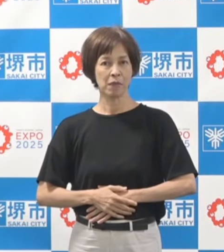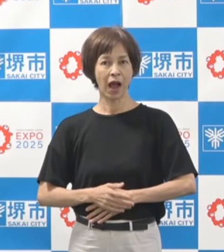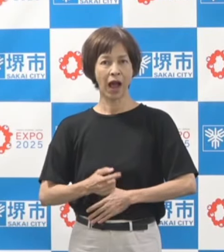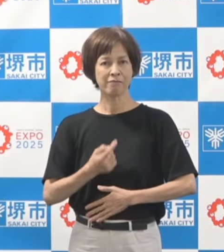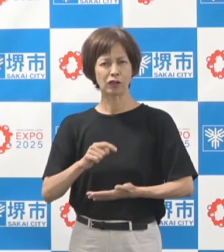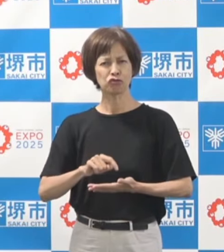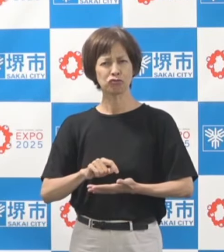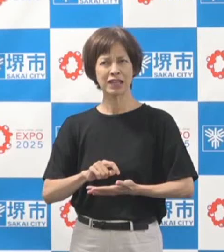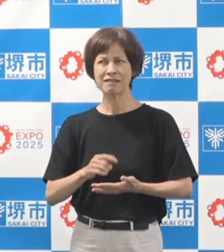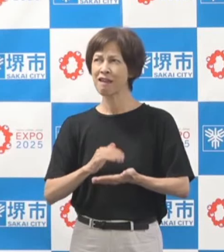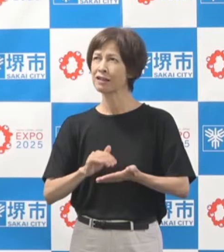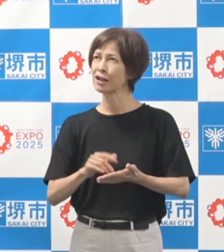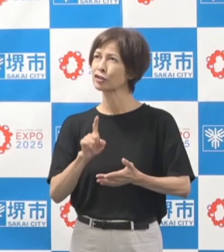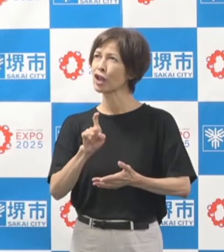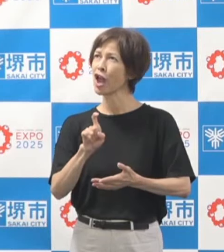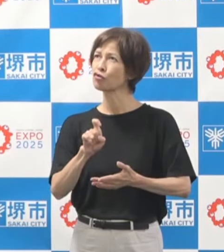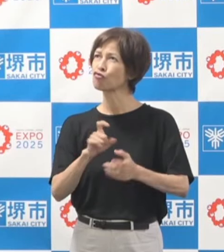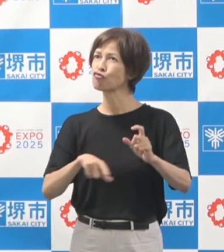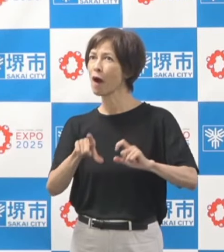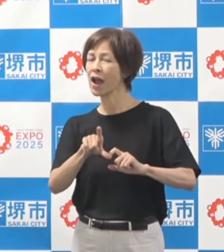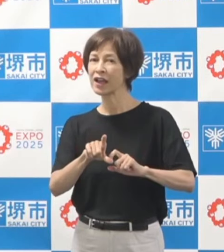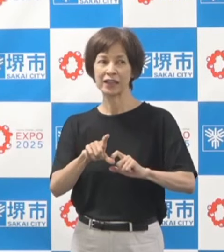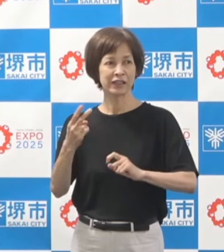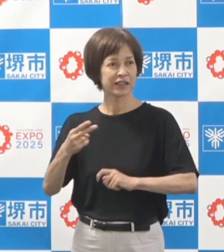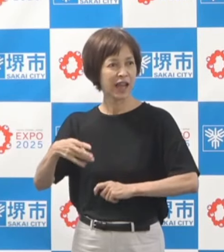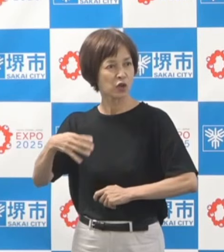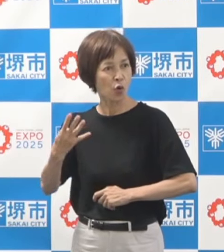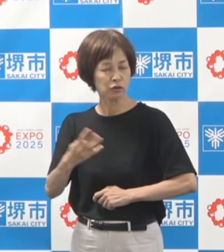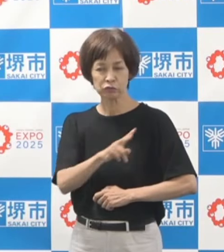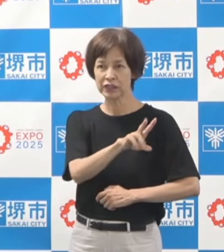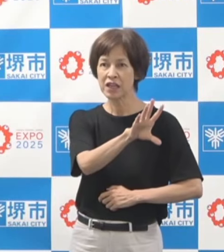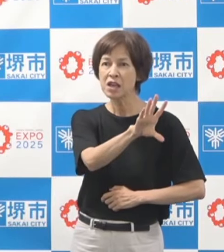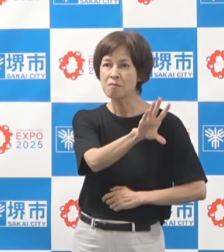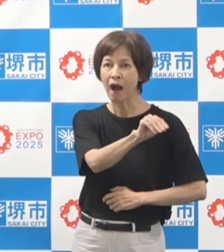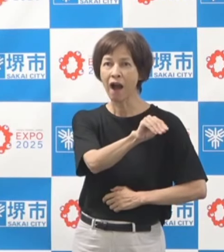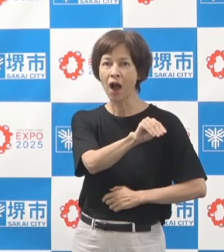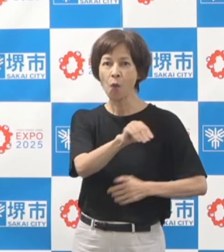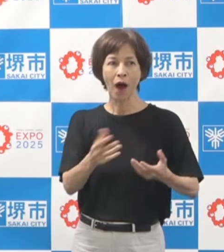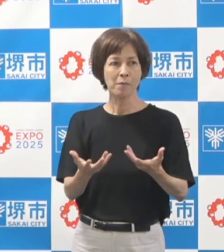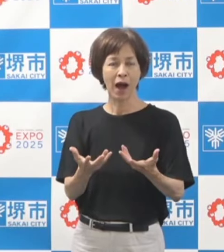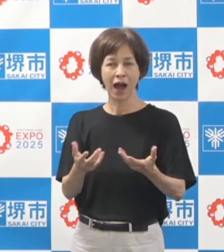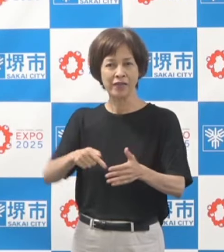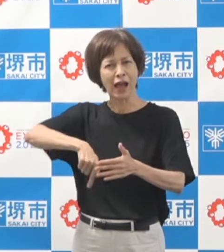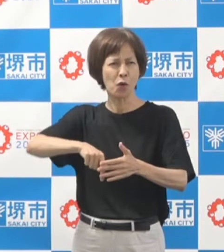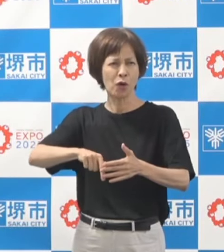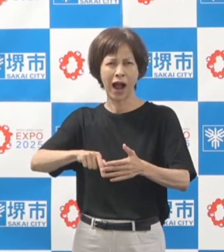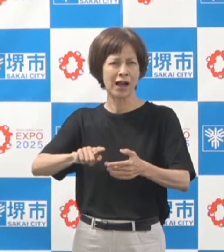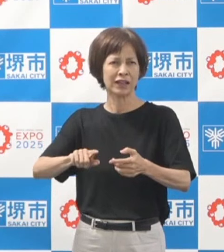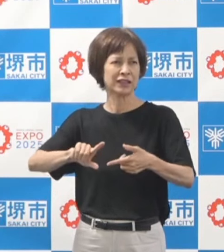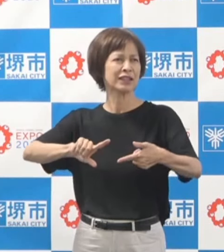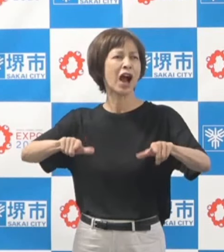ないってことですね。2401件と目標の2万件はカテゴリーが違うから単純には比較できない、